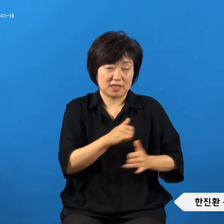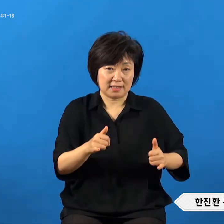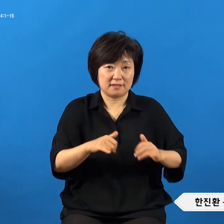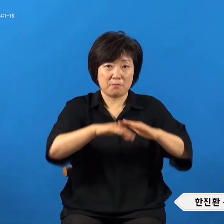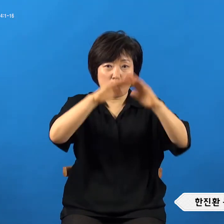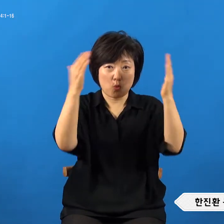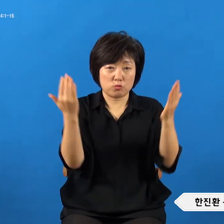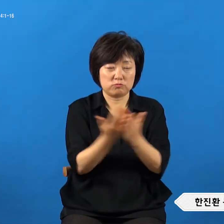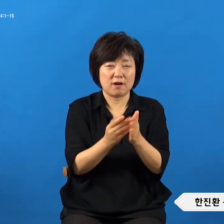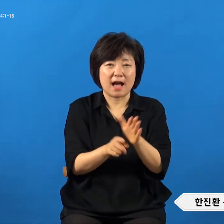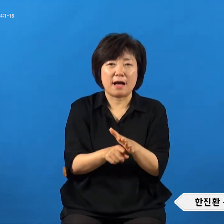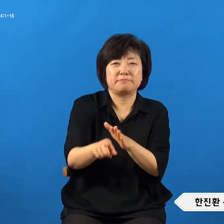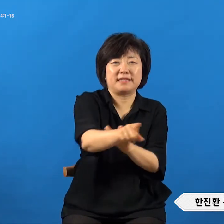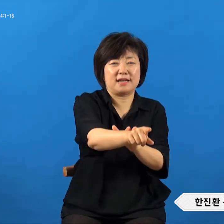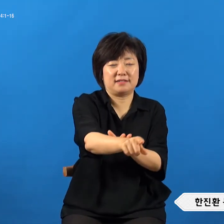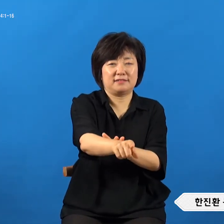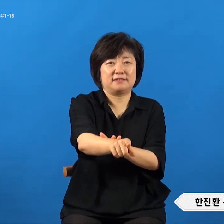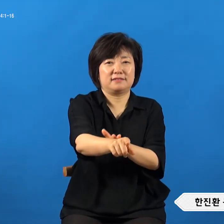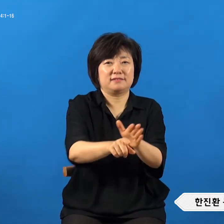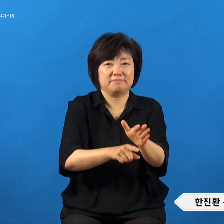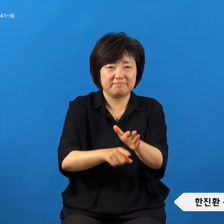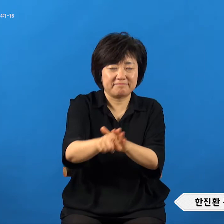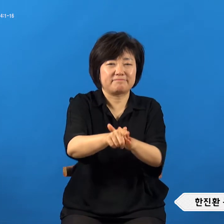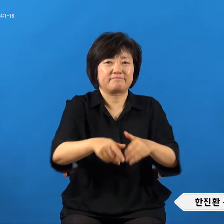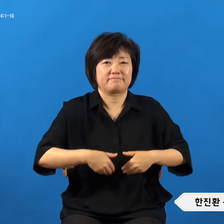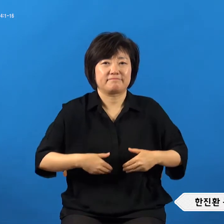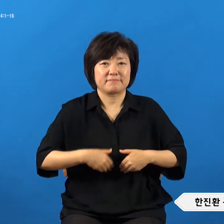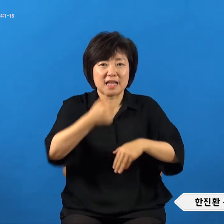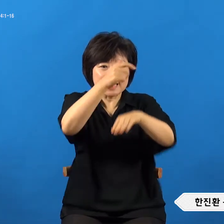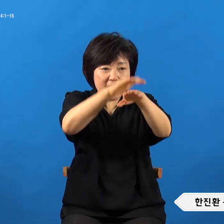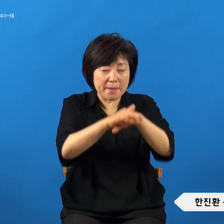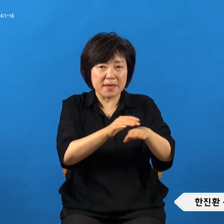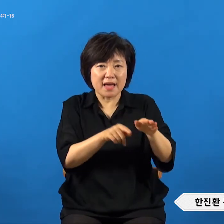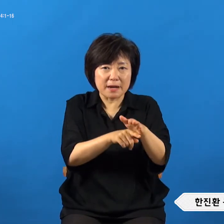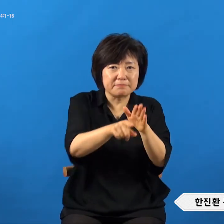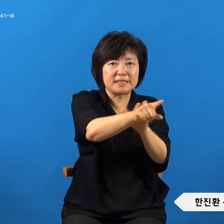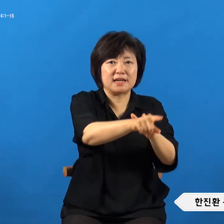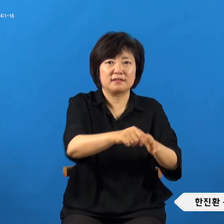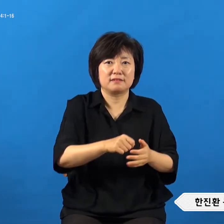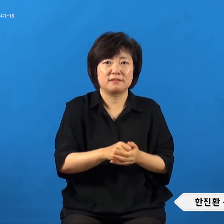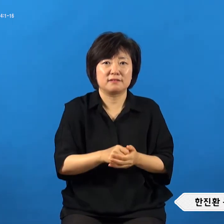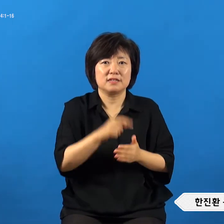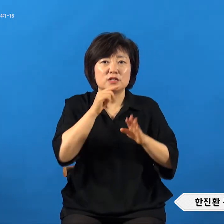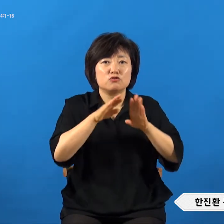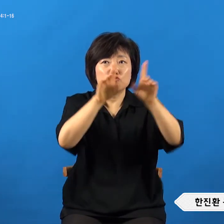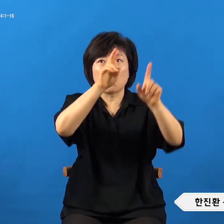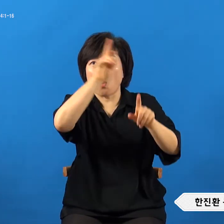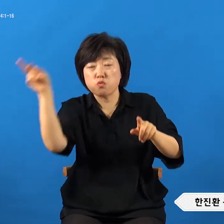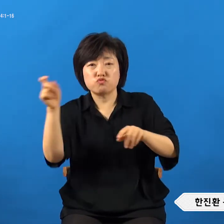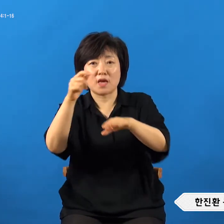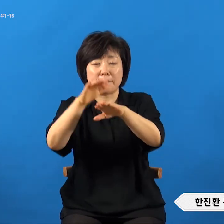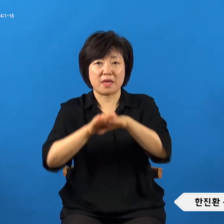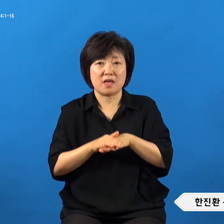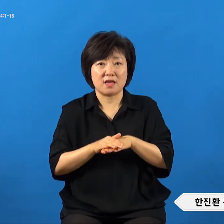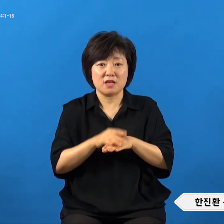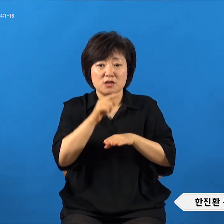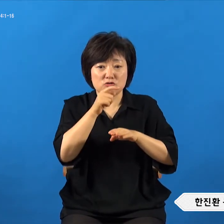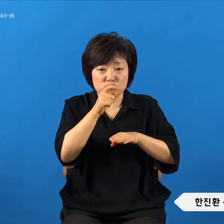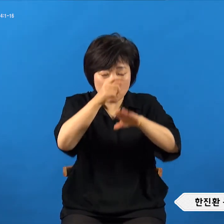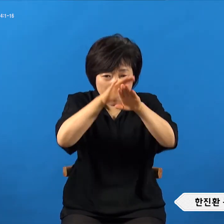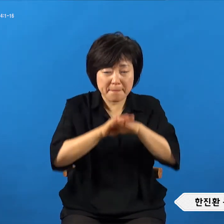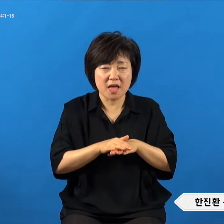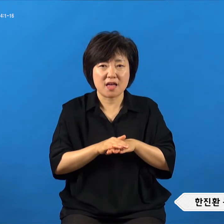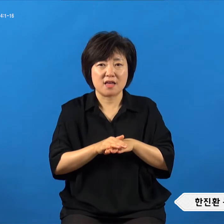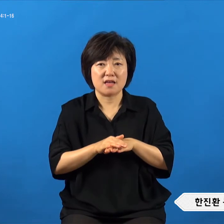직분자들은 모든 면에 앞장을 서야 됩니다. 예배에 앞장을 서야 됩니다. 주일 오후 예배, 수요일